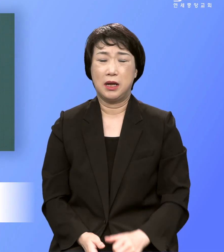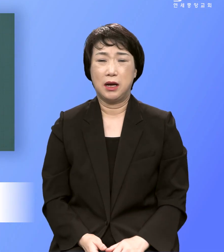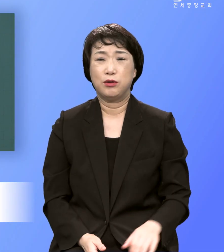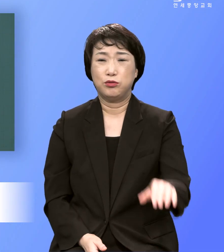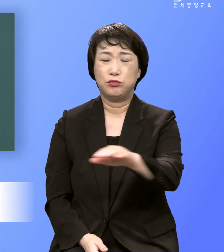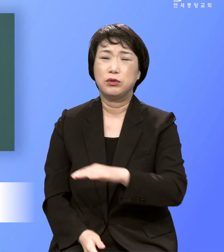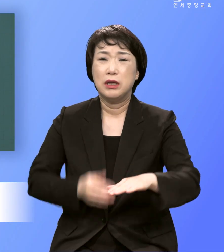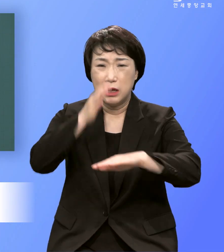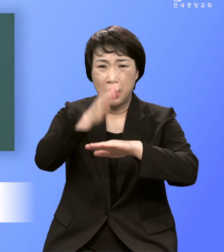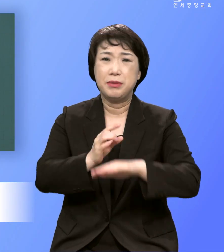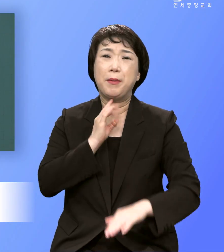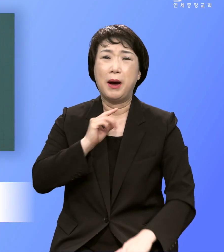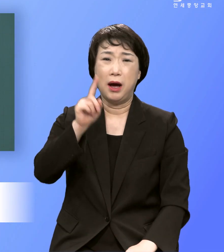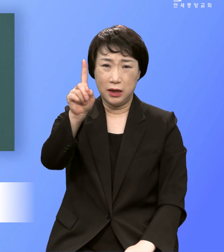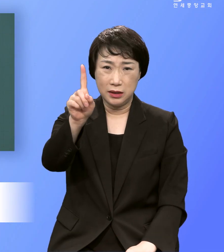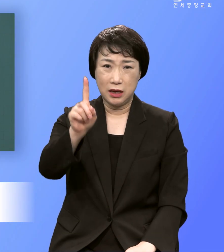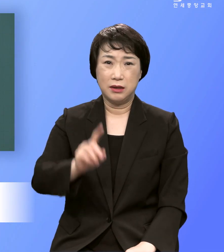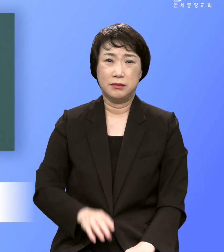우리는 감사밖에 없어요.